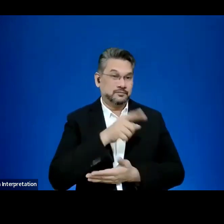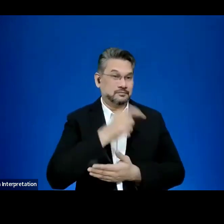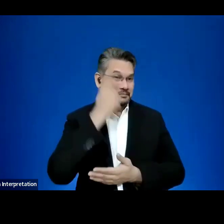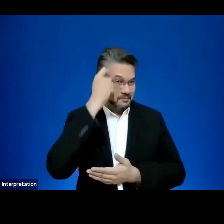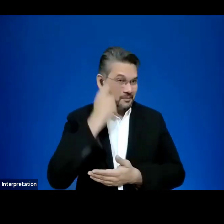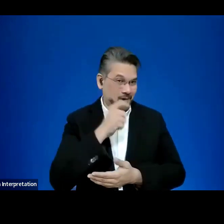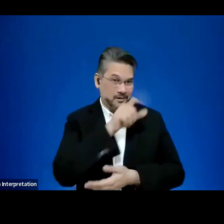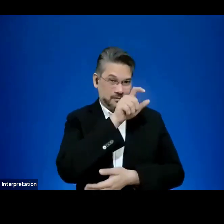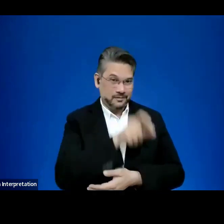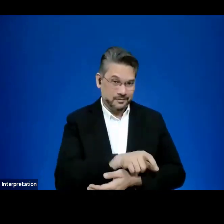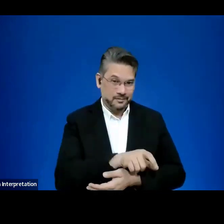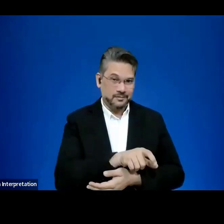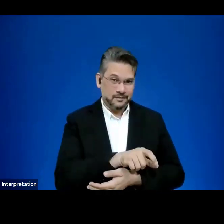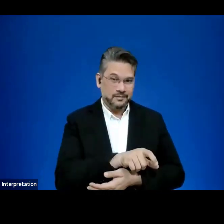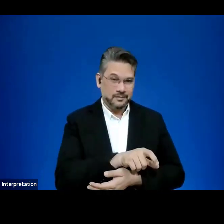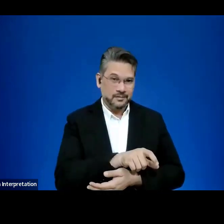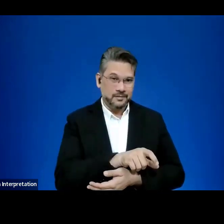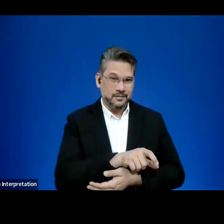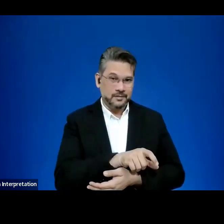好，让我开始。